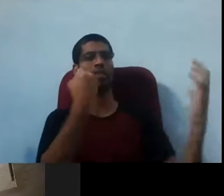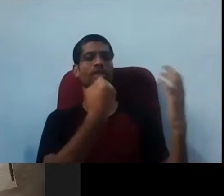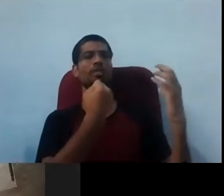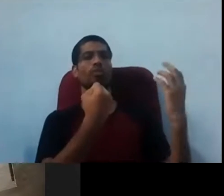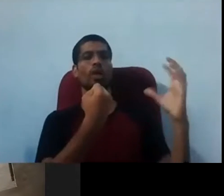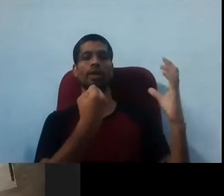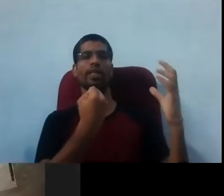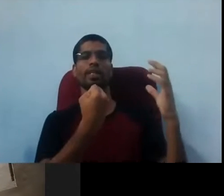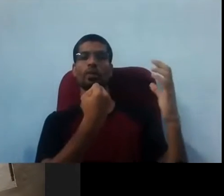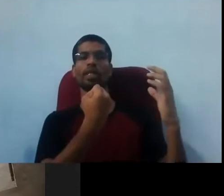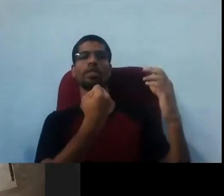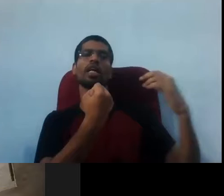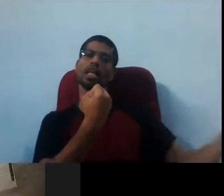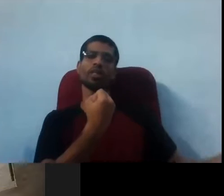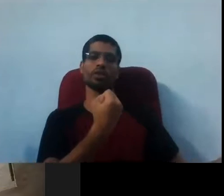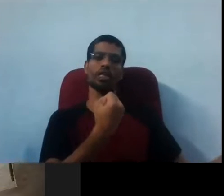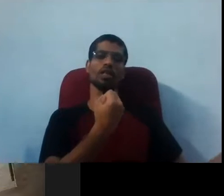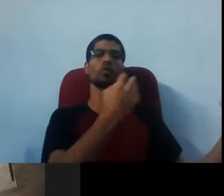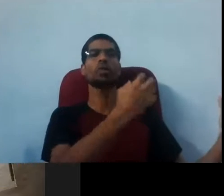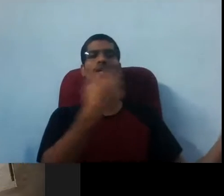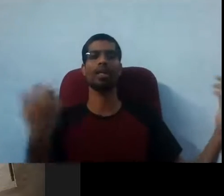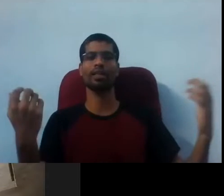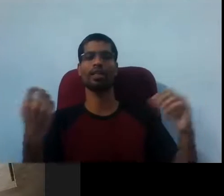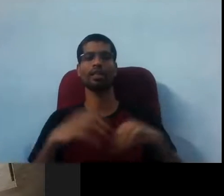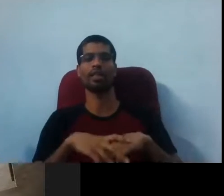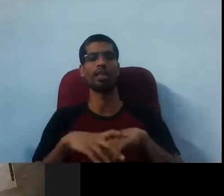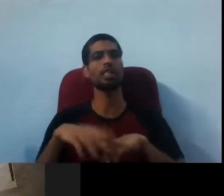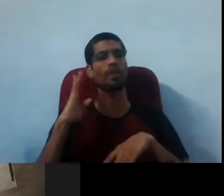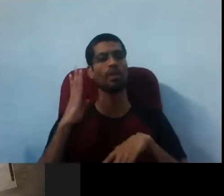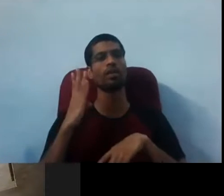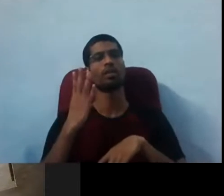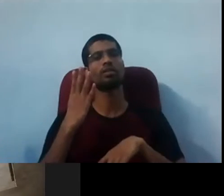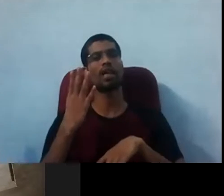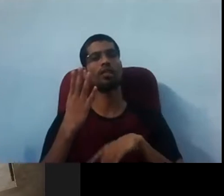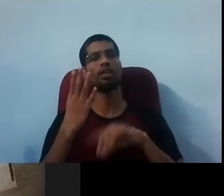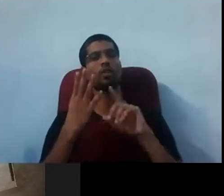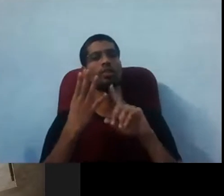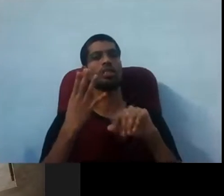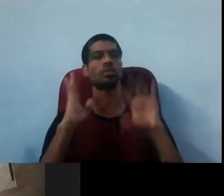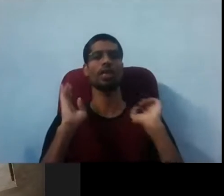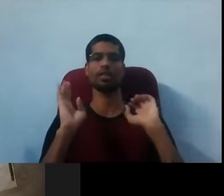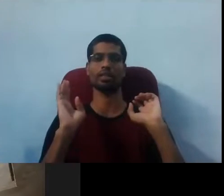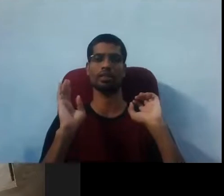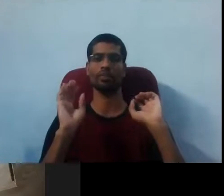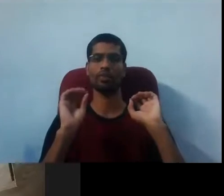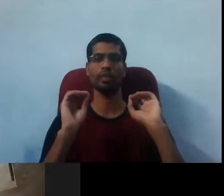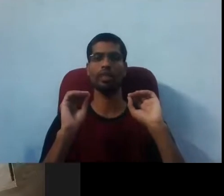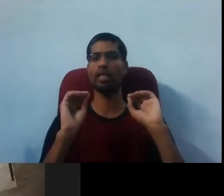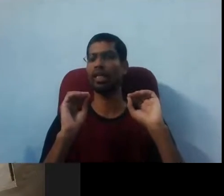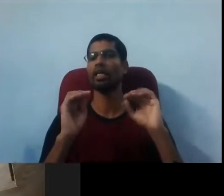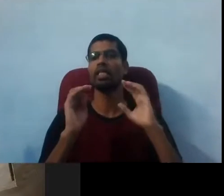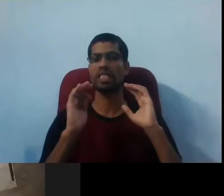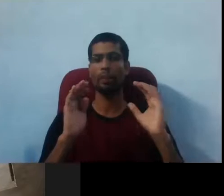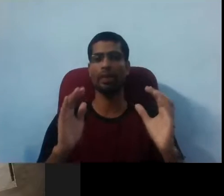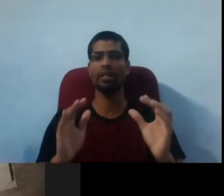खींचने लायक प्रॉपर्टी नहीं है, वो क्या हो जाएगा, अलग हो जाएगा। उस प्रकार अलग करने का तरीका, इस प्रकार चार तरीकों में से उसको अलग कर सकते हैं।